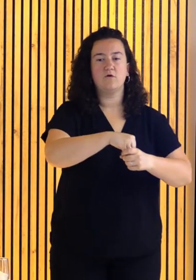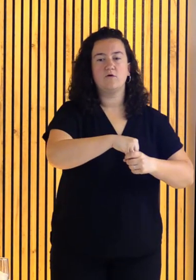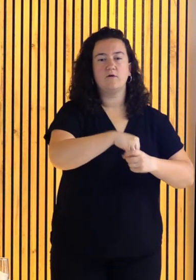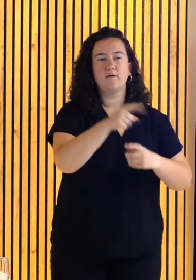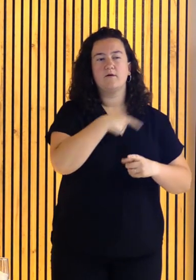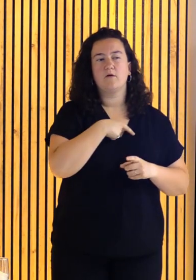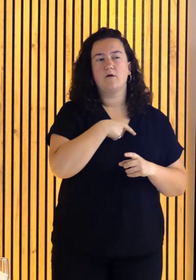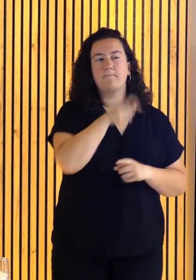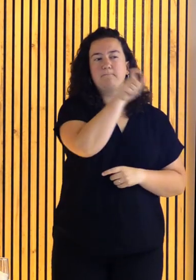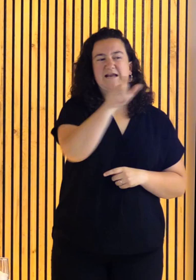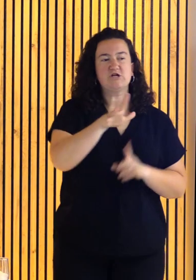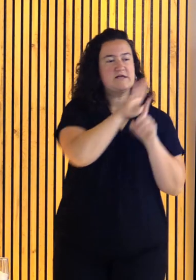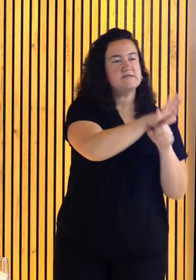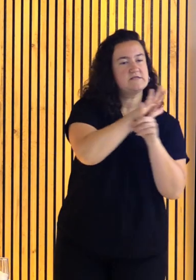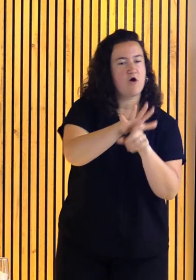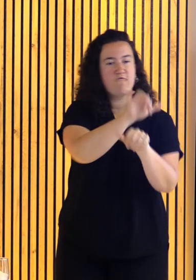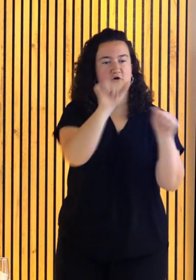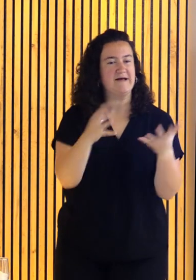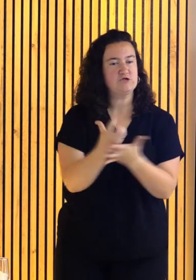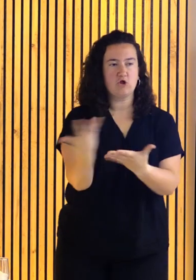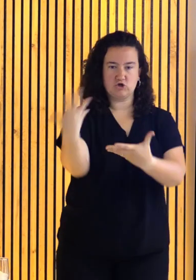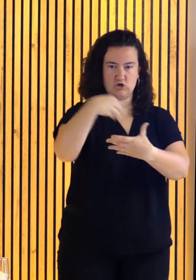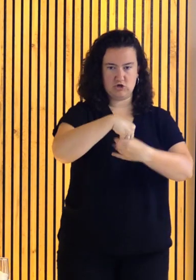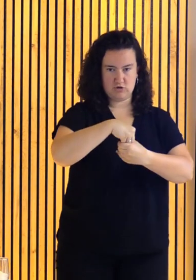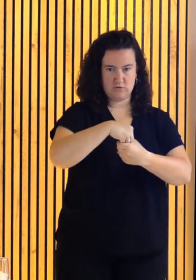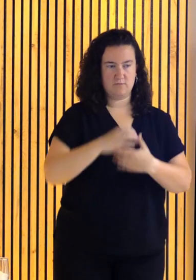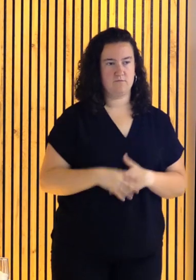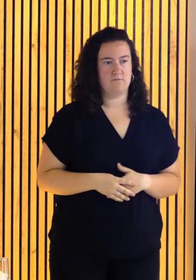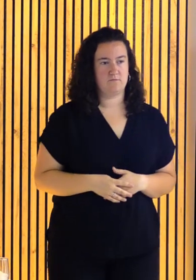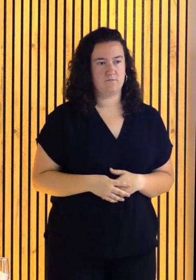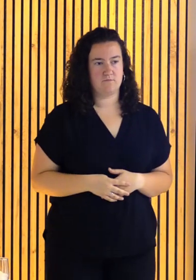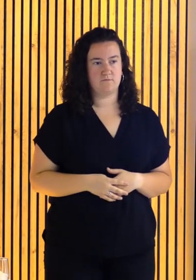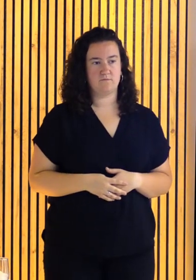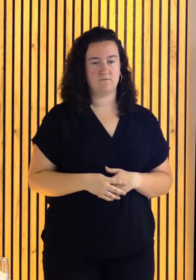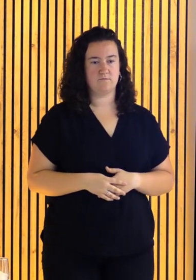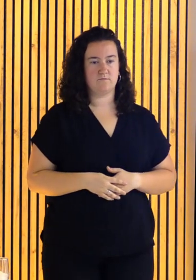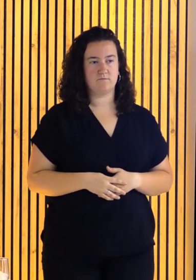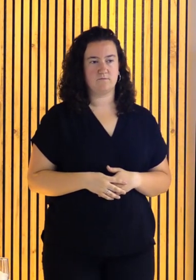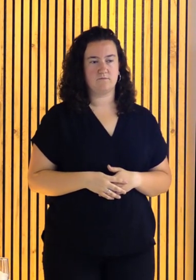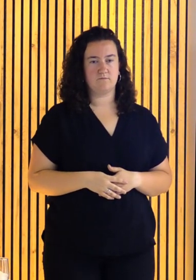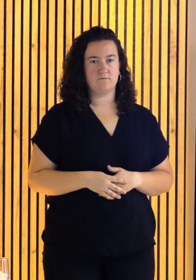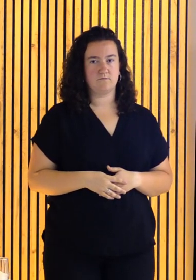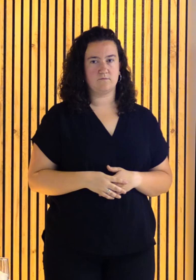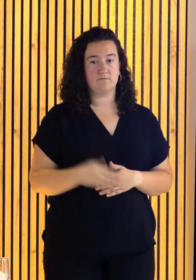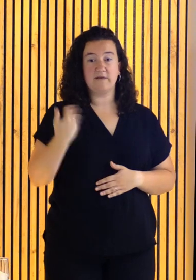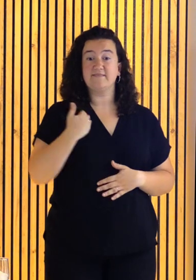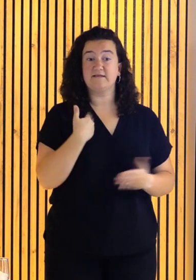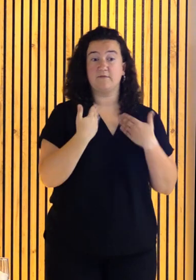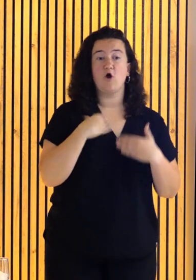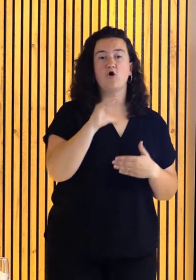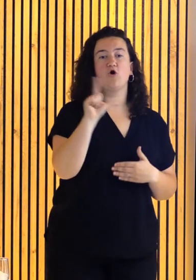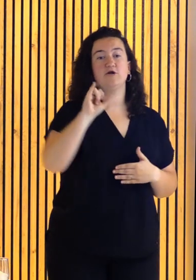Orduan, Collinsek, lehen aipatu dugun Collinsek, Margaret Hill Collinsek, menderakuntza makrisa proposatzen